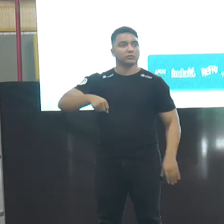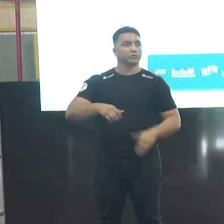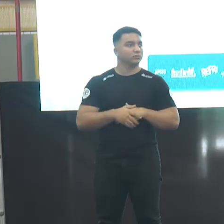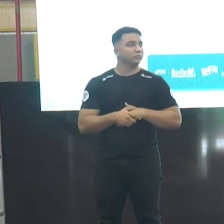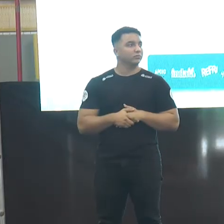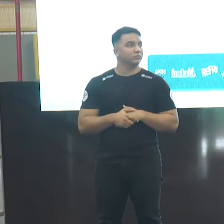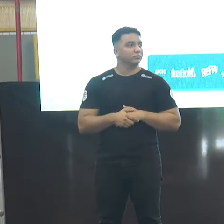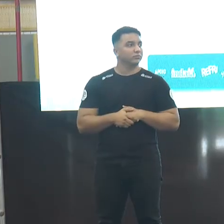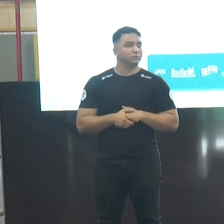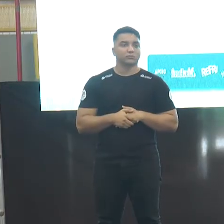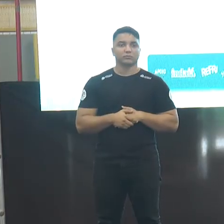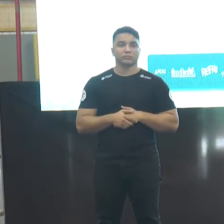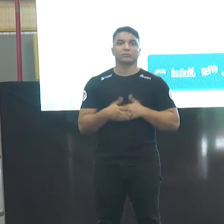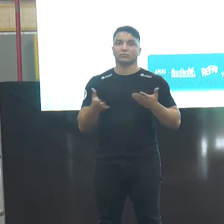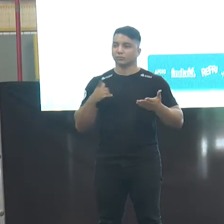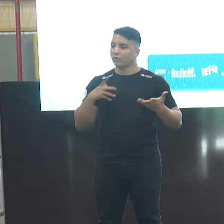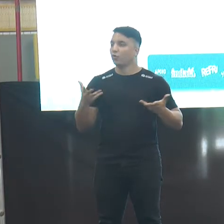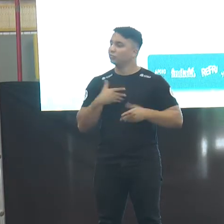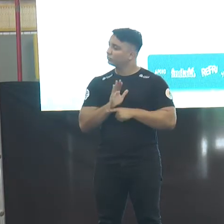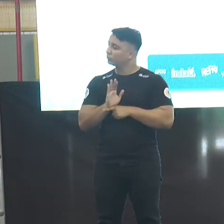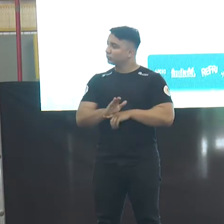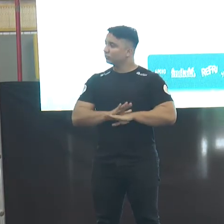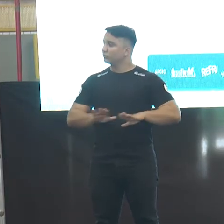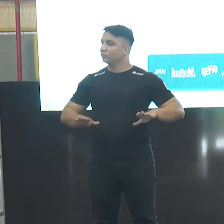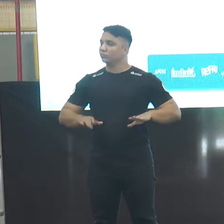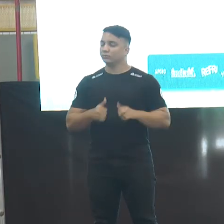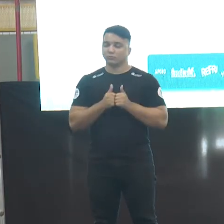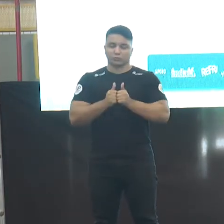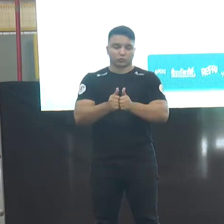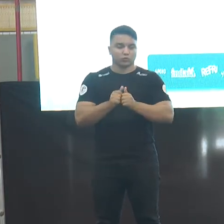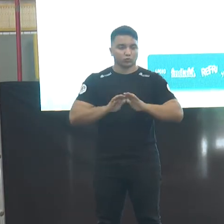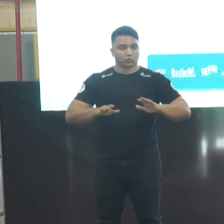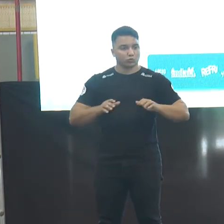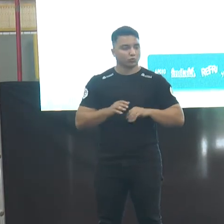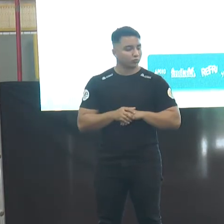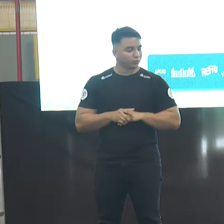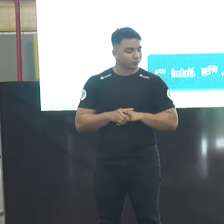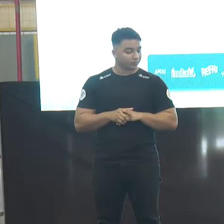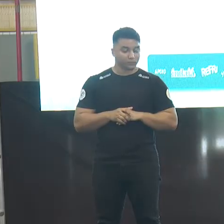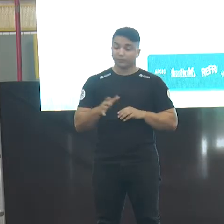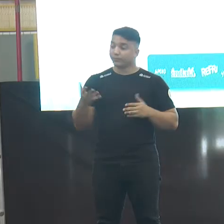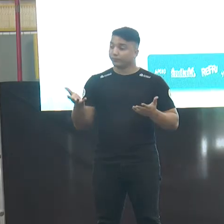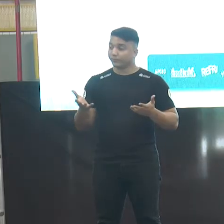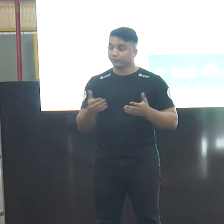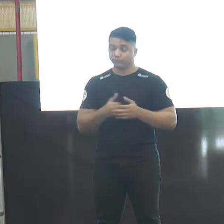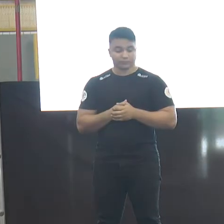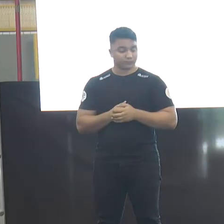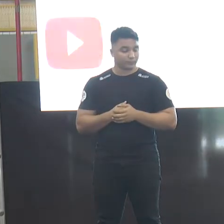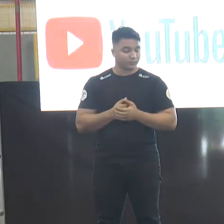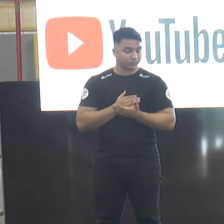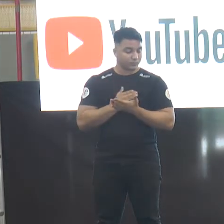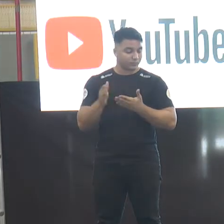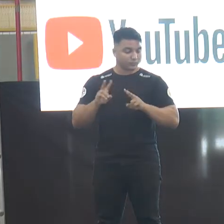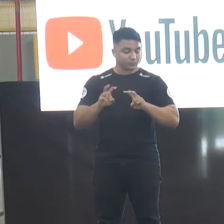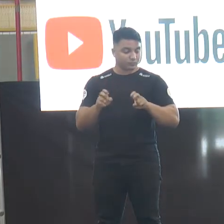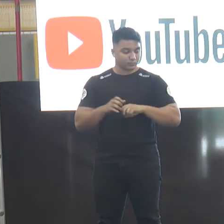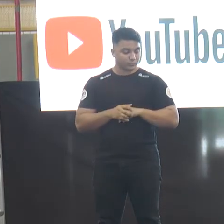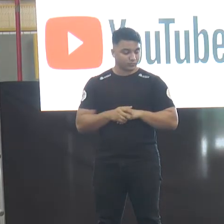Então, estamos aqui para isso, estamos juntos, vamos nessa, vamos arrebentar. Gente, ó, vamos começar